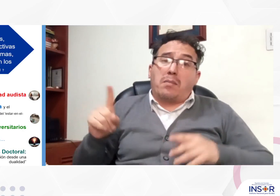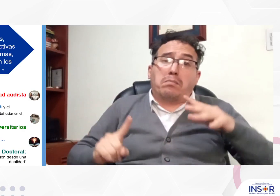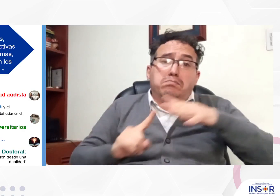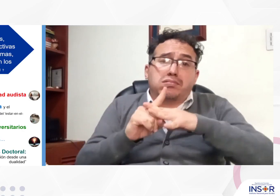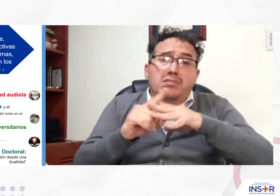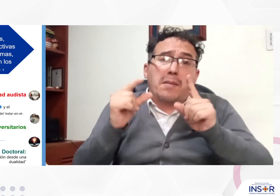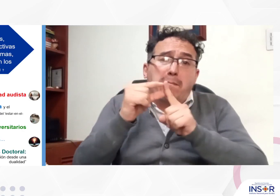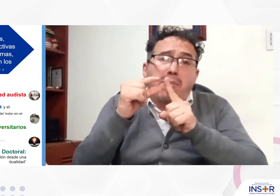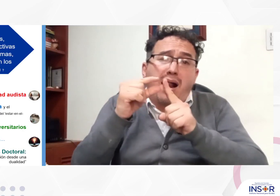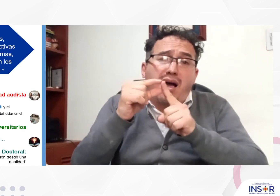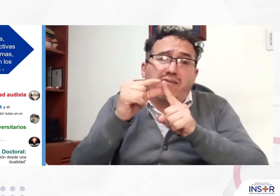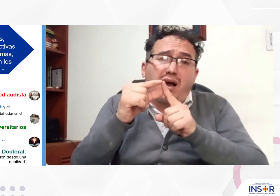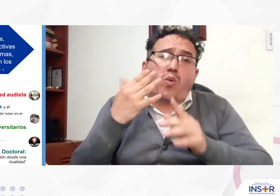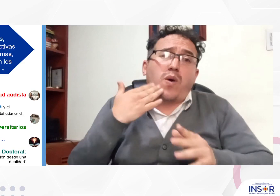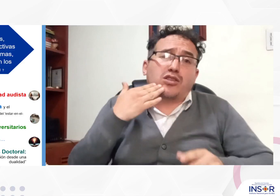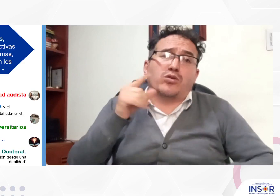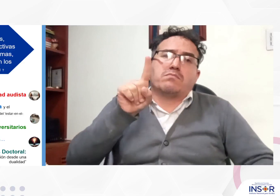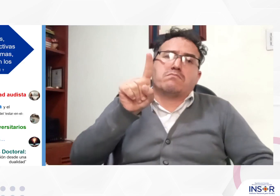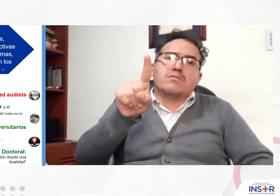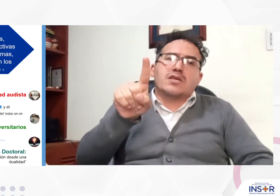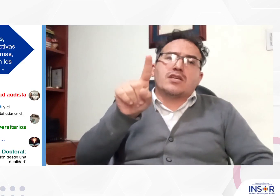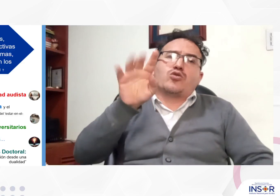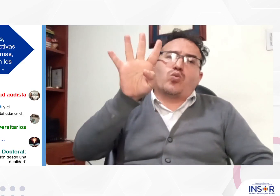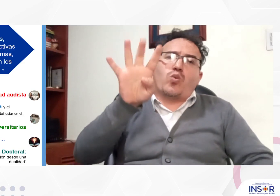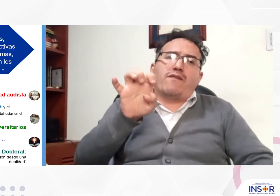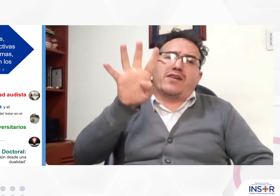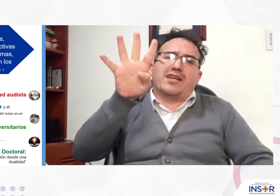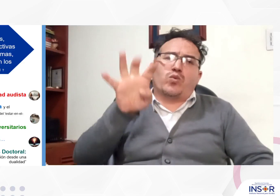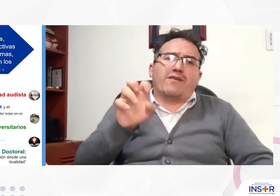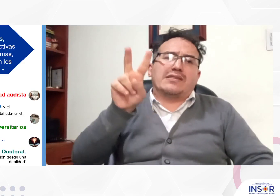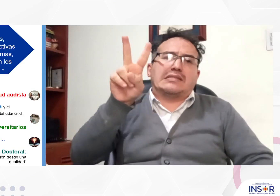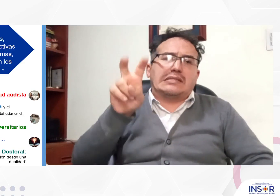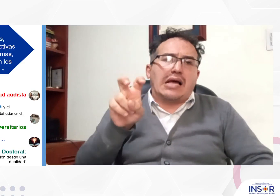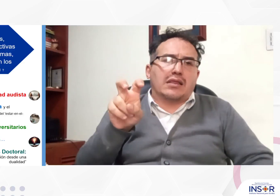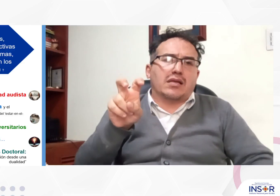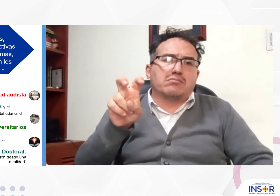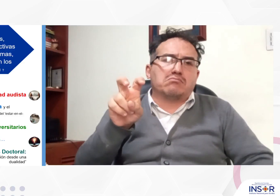es un autor de renombre y saca por primera vez en